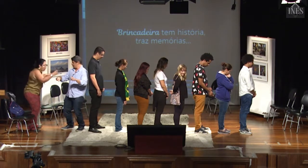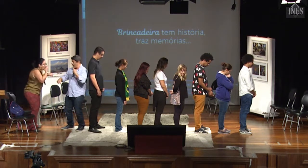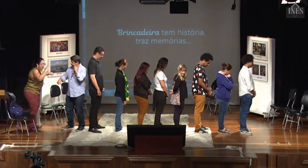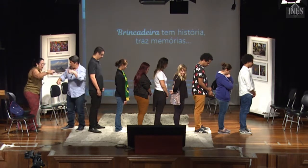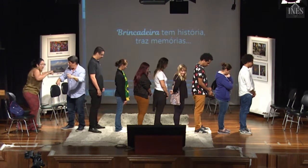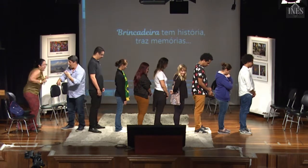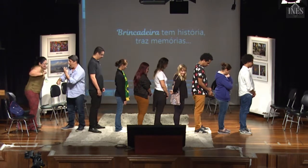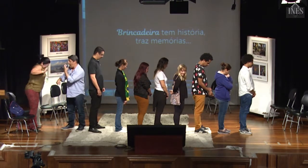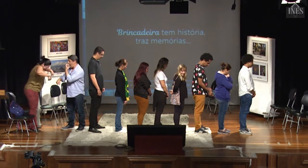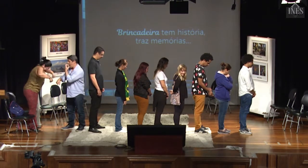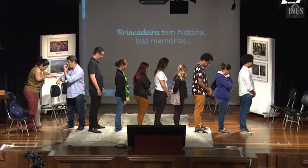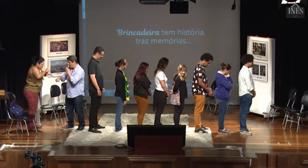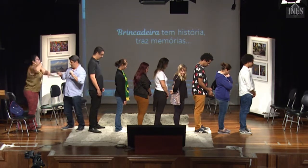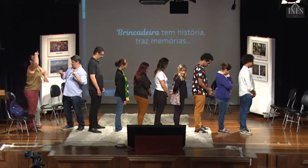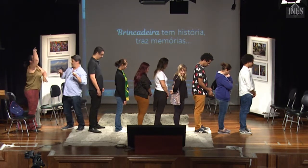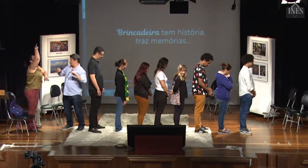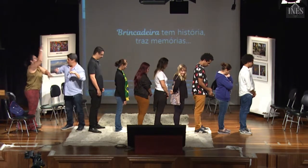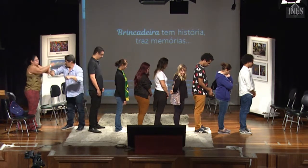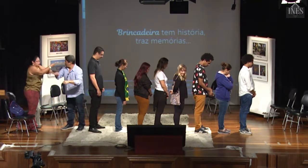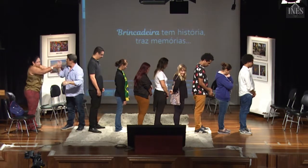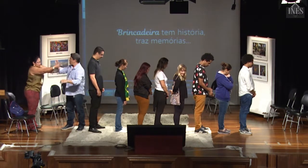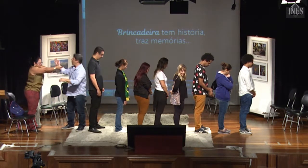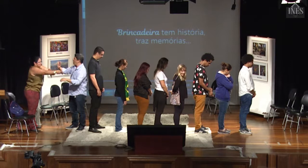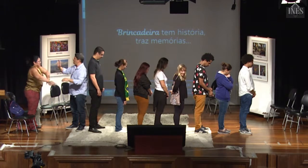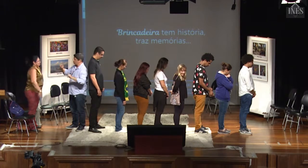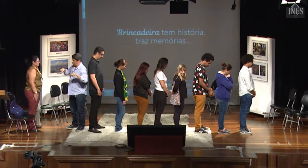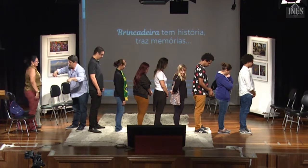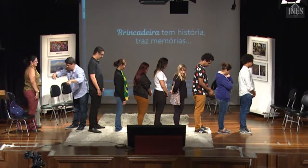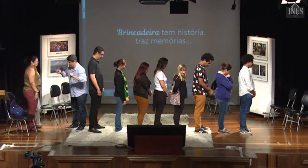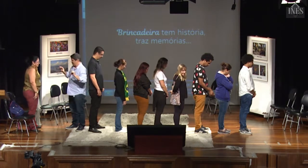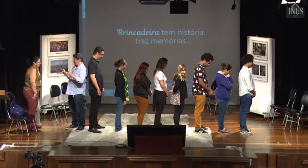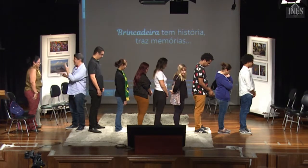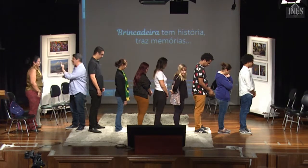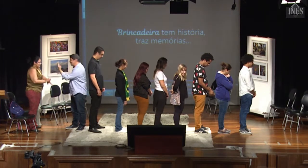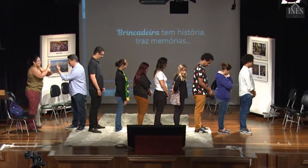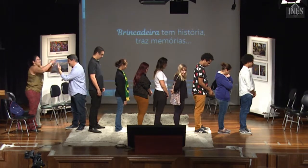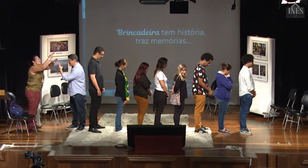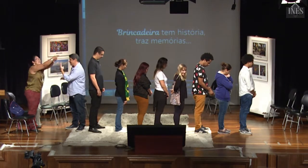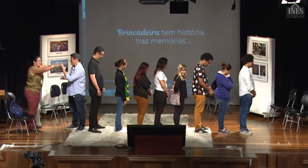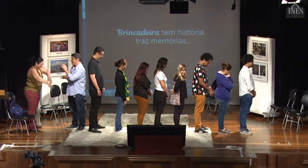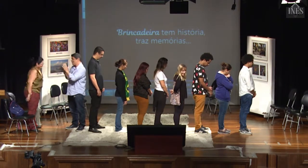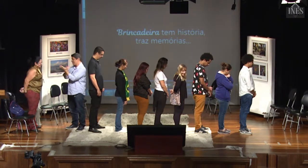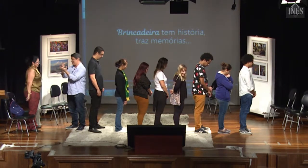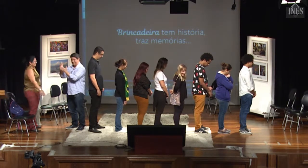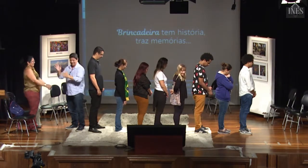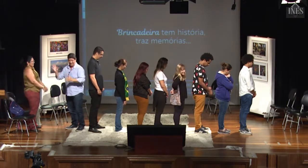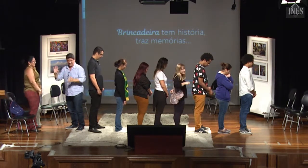Ó, olha a moto. Ei, caiu de moto. Tudo isso, três frases, como quantas